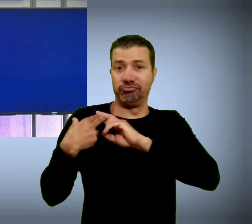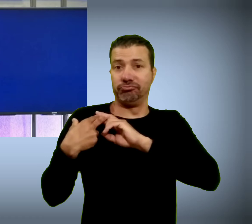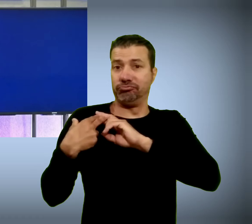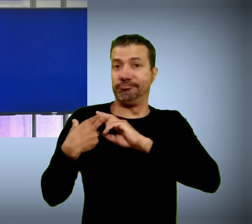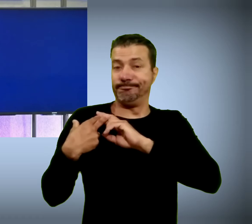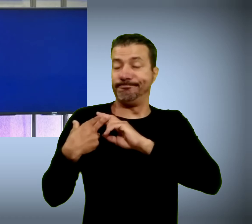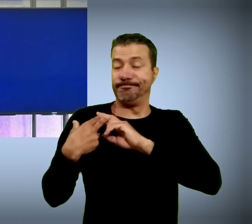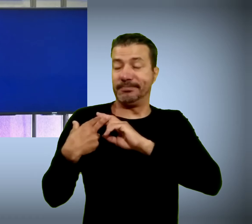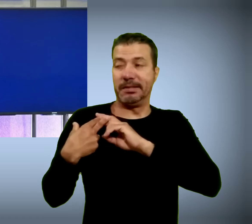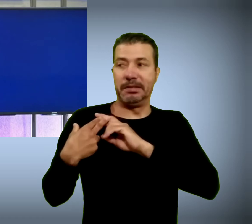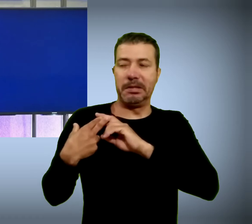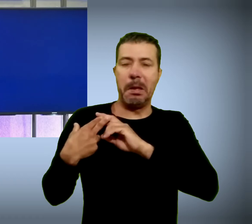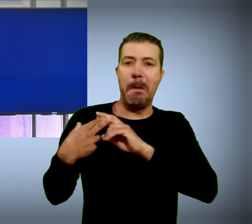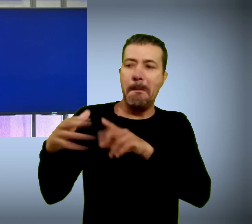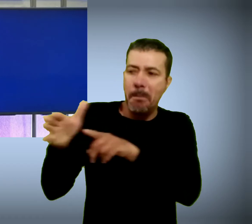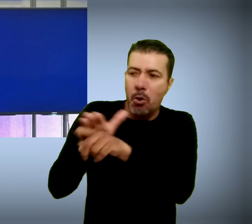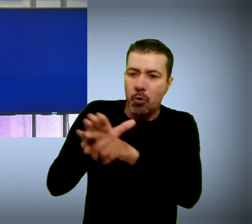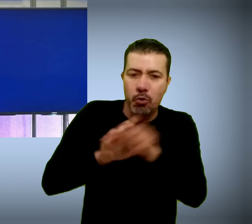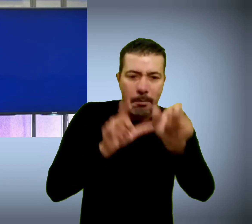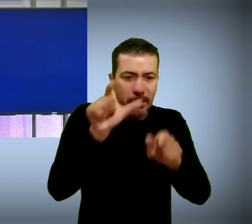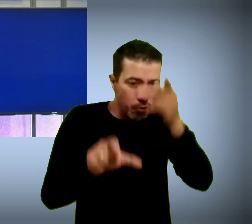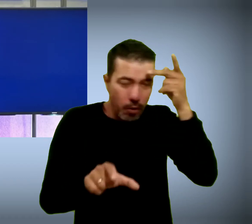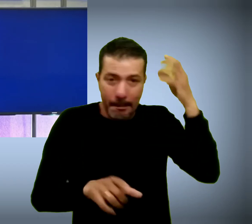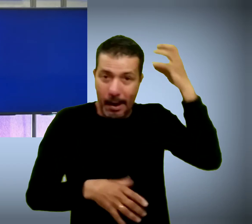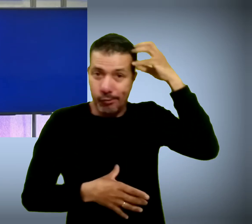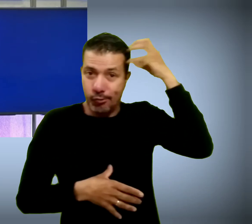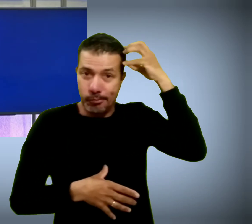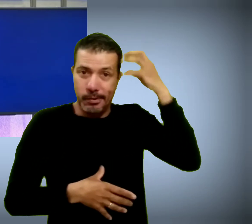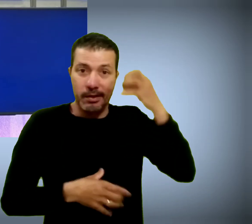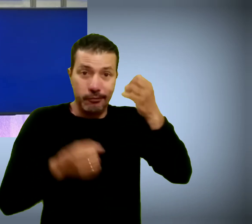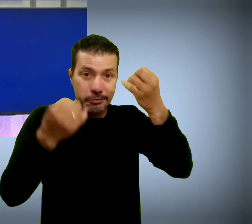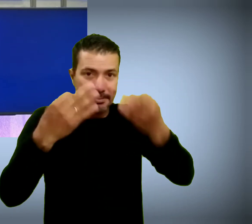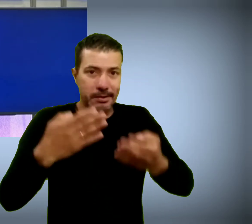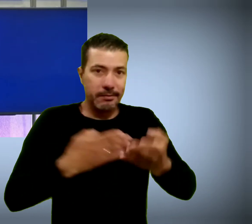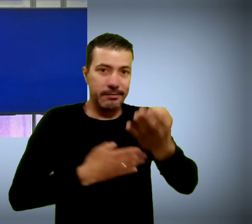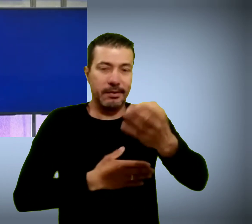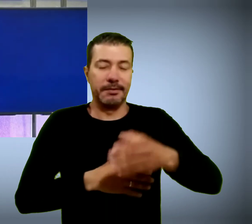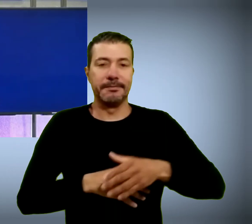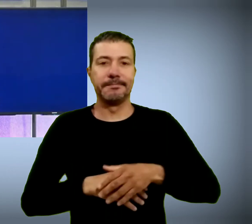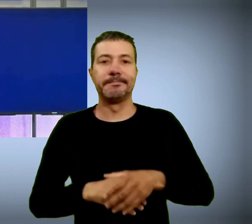alguém para pôr a culpa. E vou dizer mais uma coisa para você.